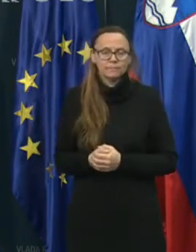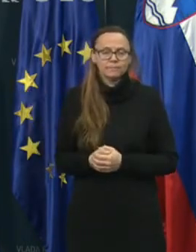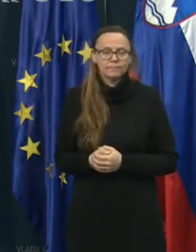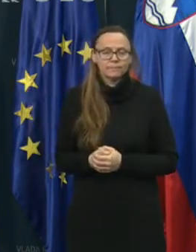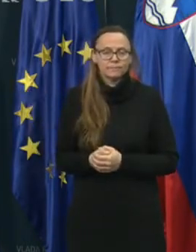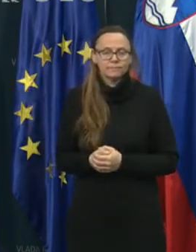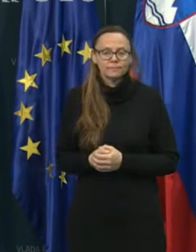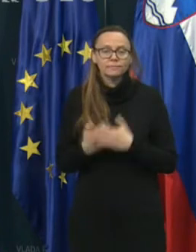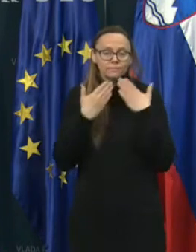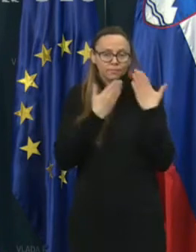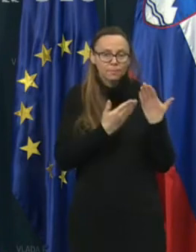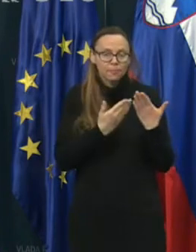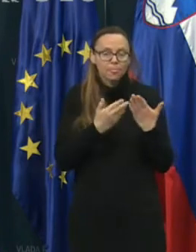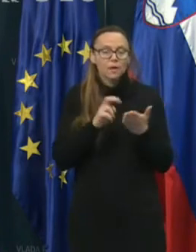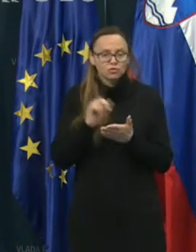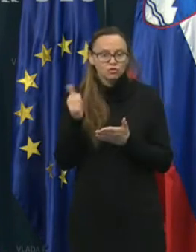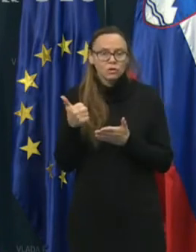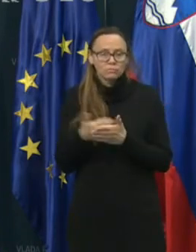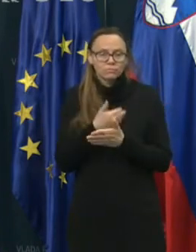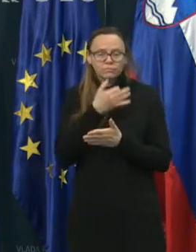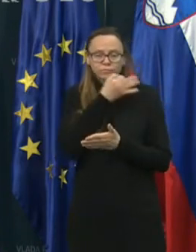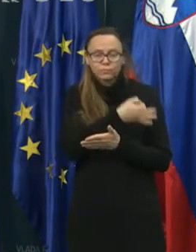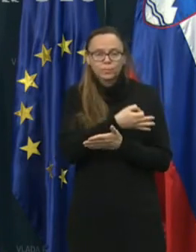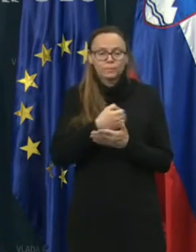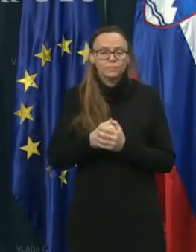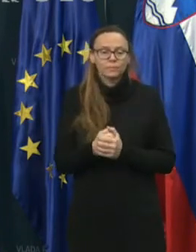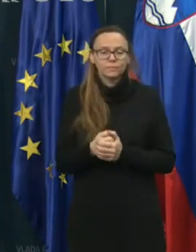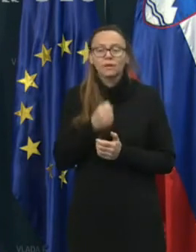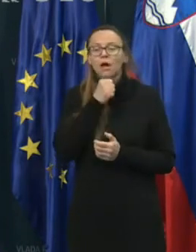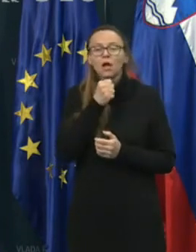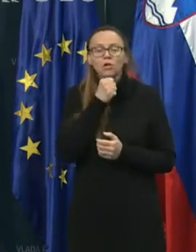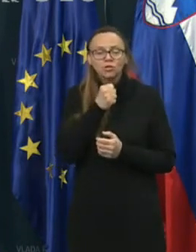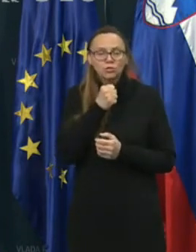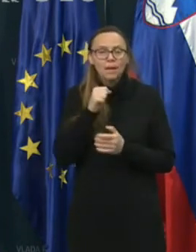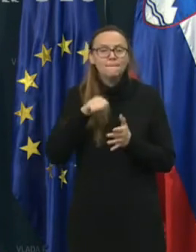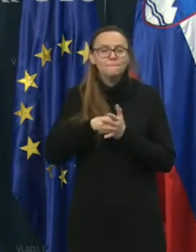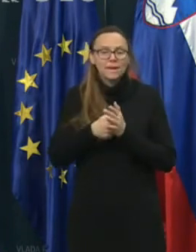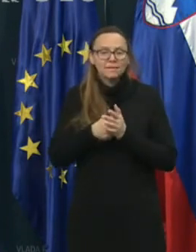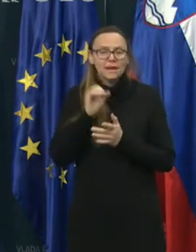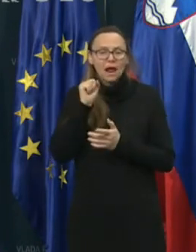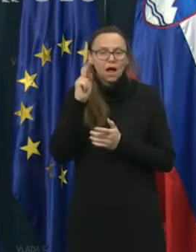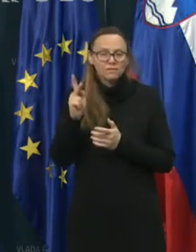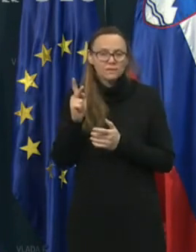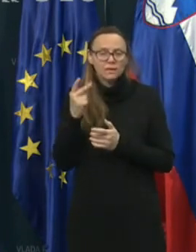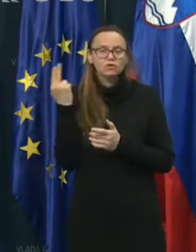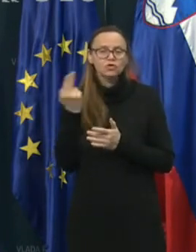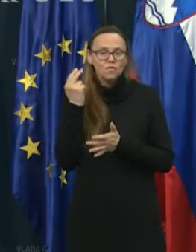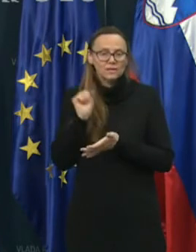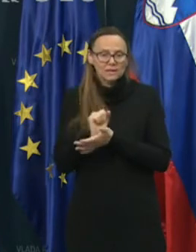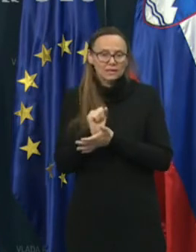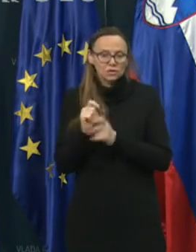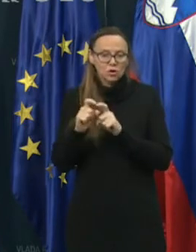Naslednje vprašanje zastavlja novinar Peter Avsenik iz Slovenske tiskovne agencije.